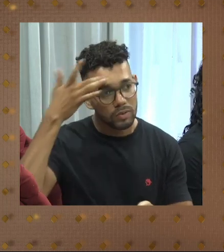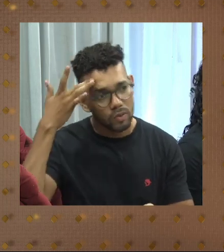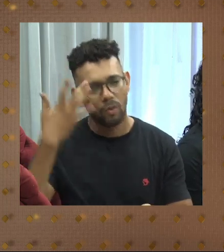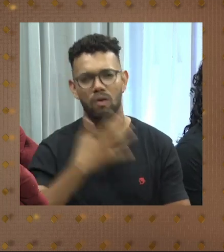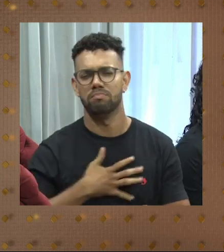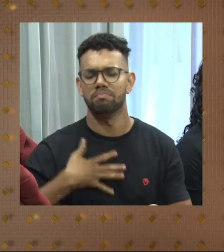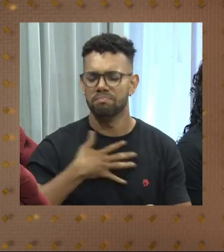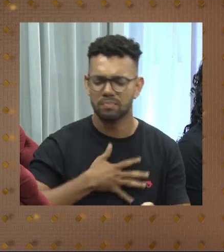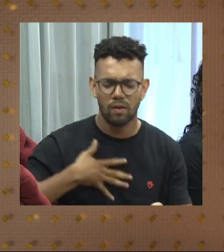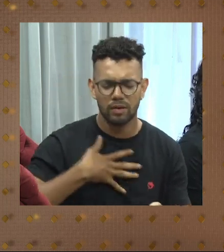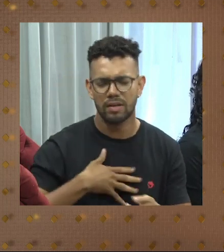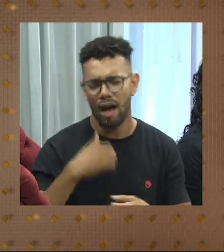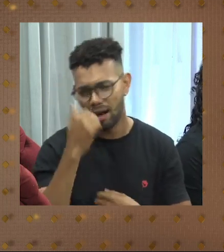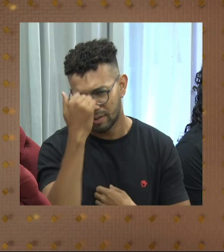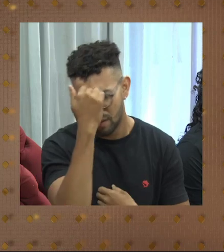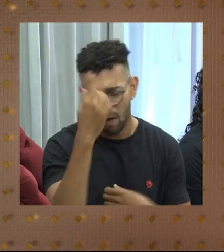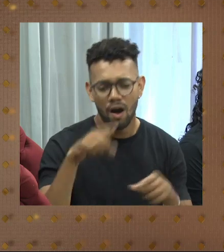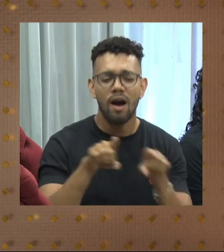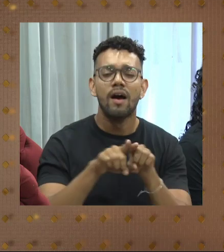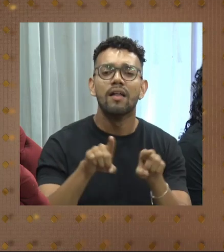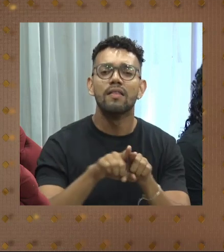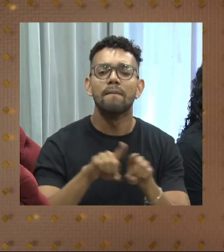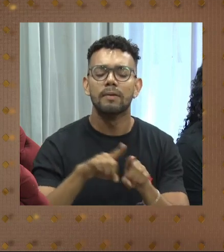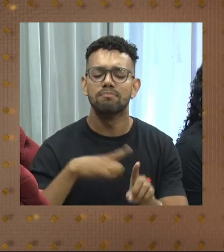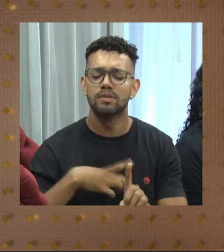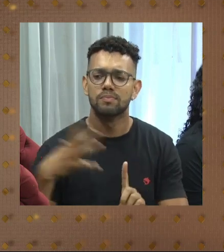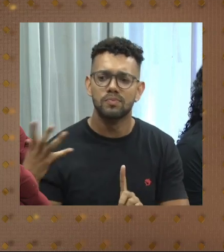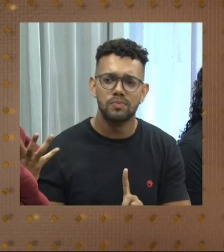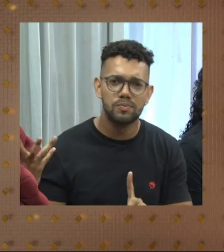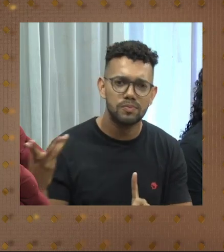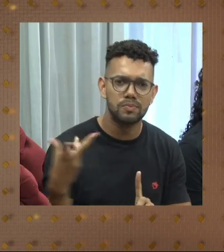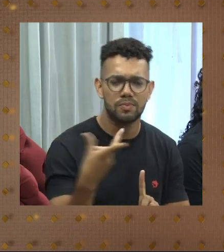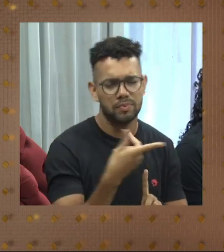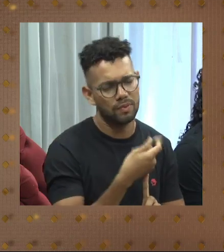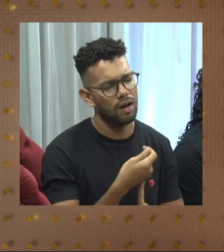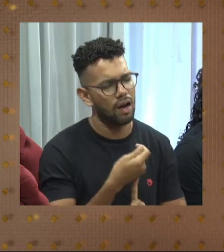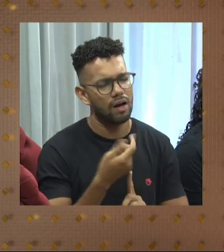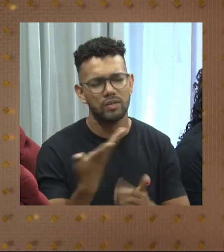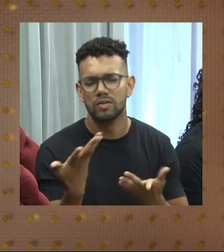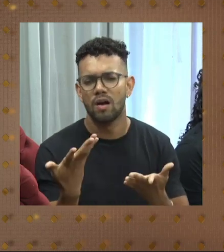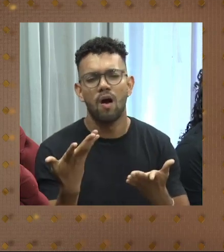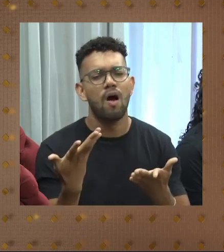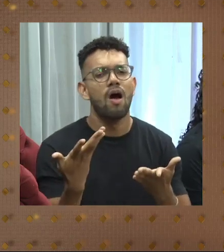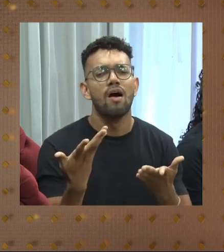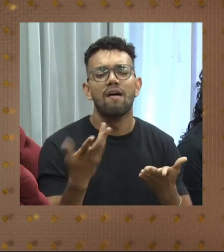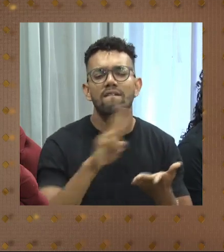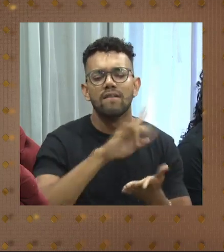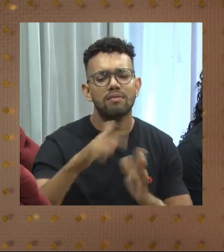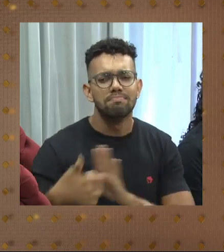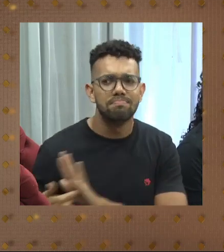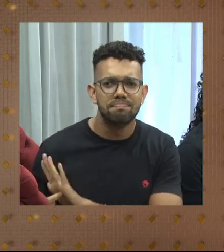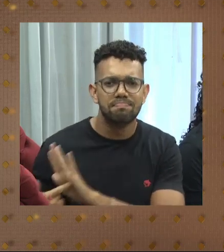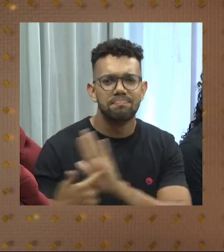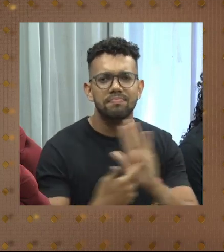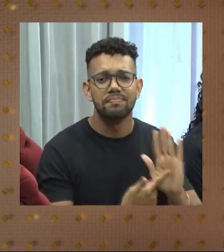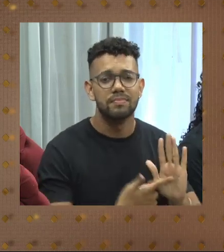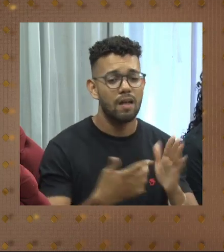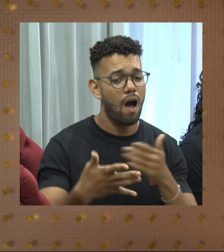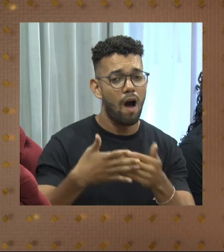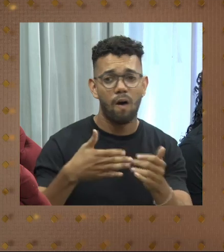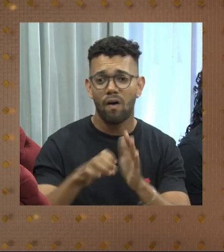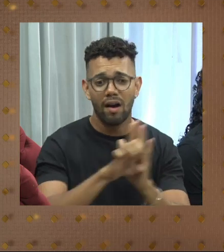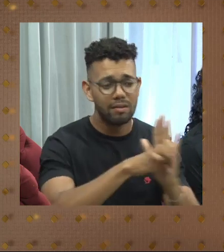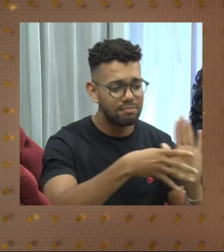é. Forró também. Forró também. Artes plásticas, mas não é só forró. Né? Você vê que qualquer evento de artes plásticas que se faz por aí